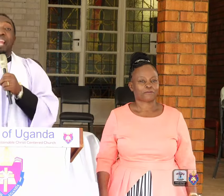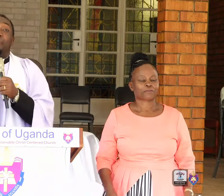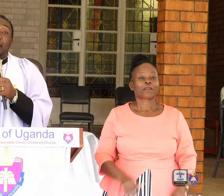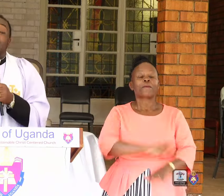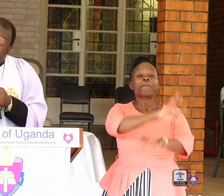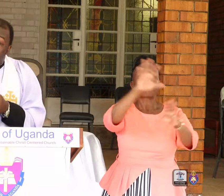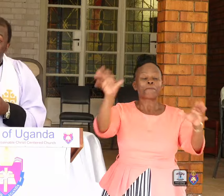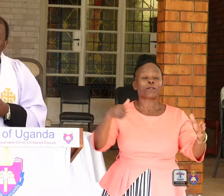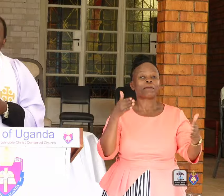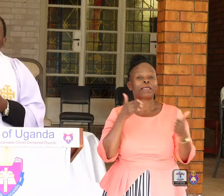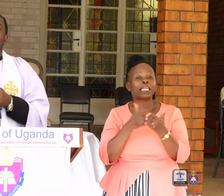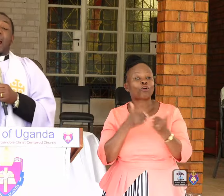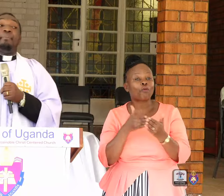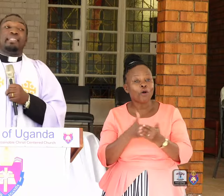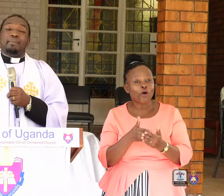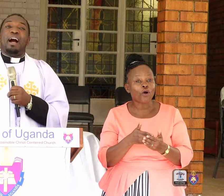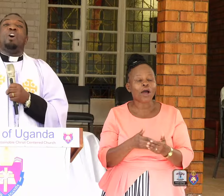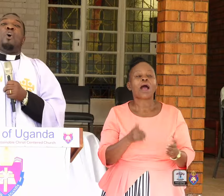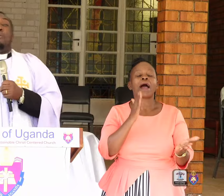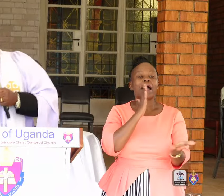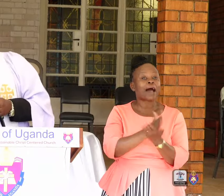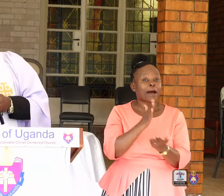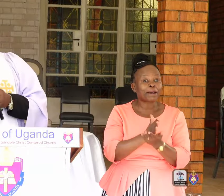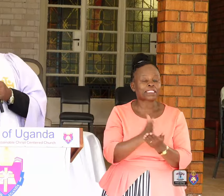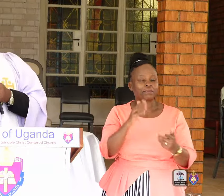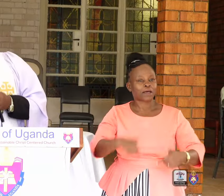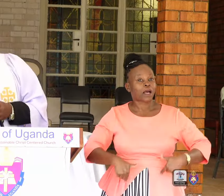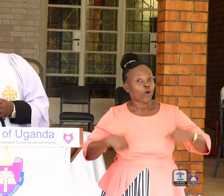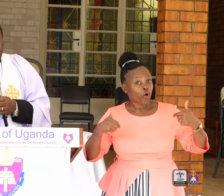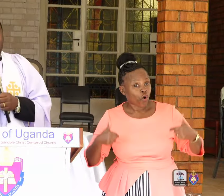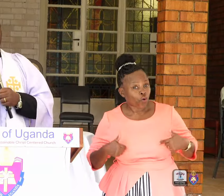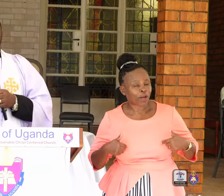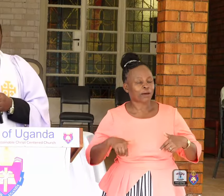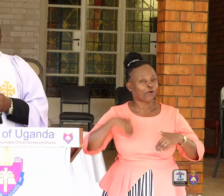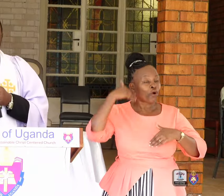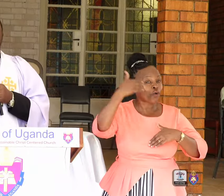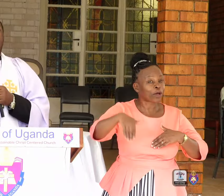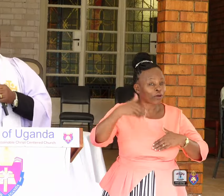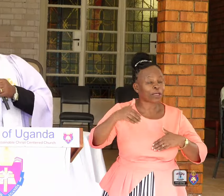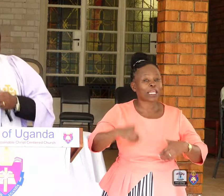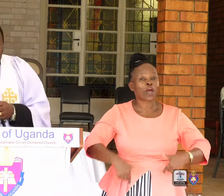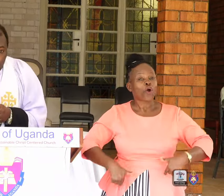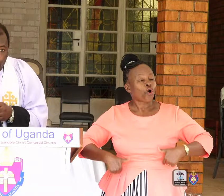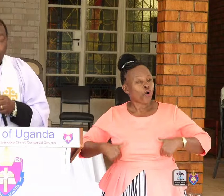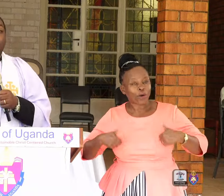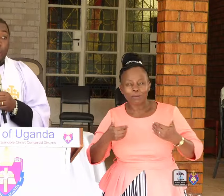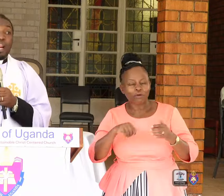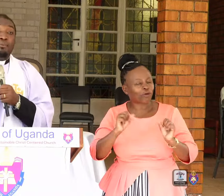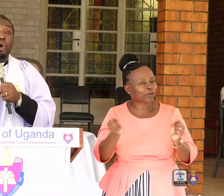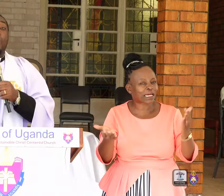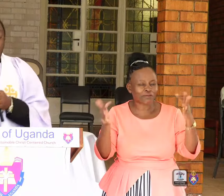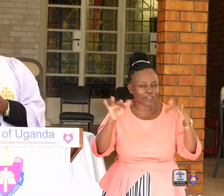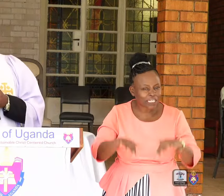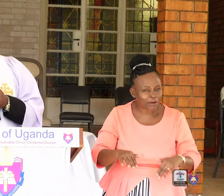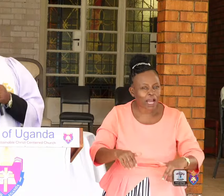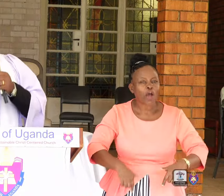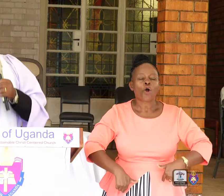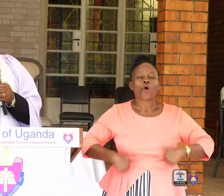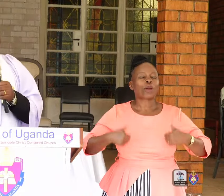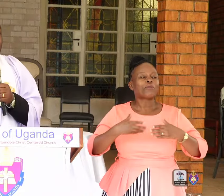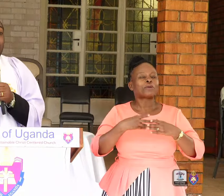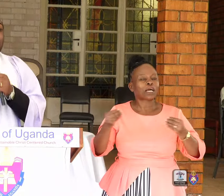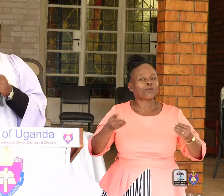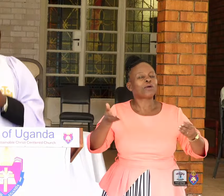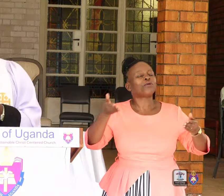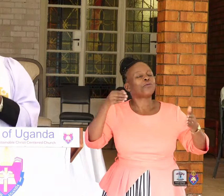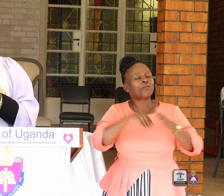Byonna biriko ekkomo. Amazima, obulamu obwenkomeredde, obulamu obutavuunikibwa, obulamu obutagwawo, buli